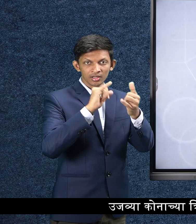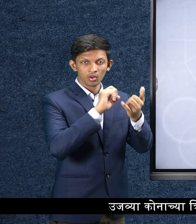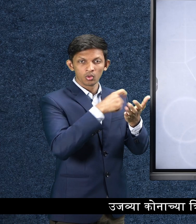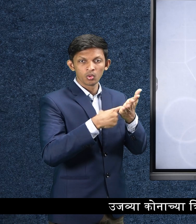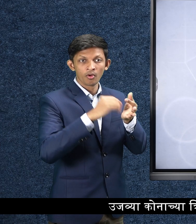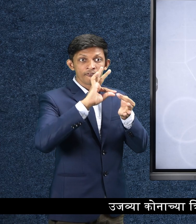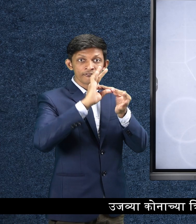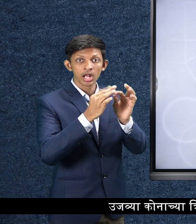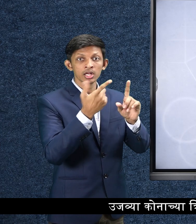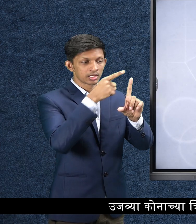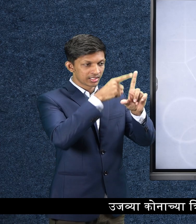घ्या.